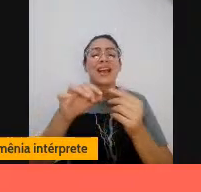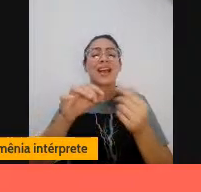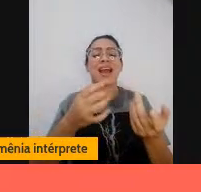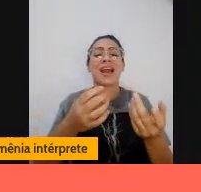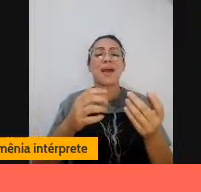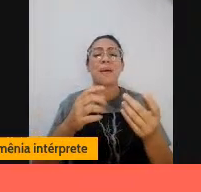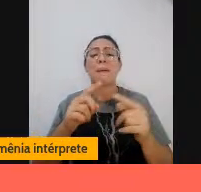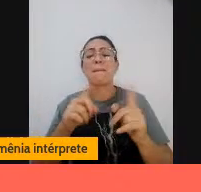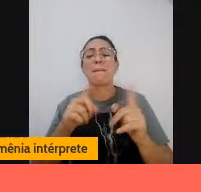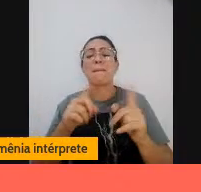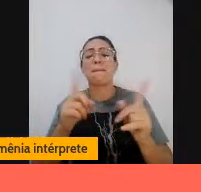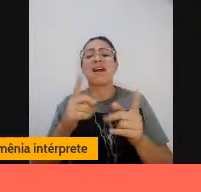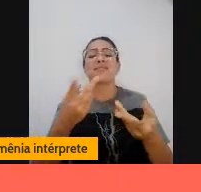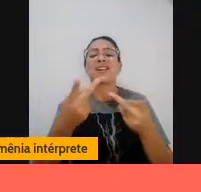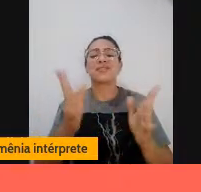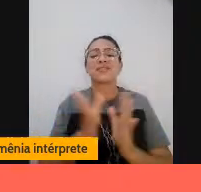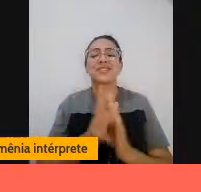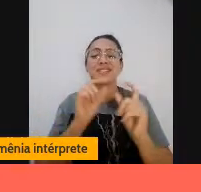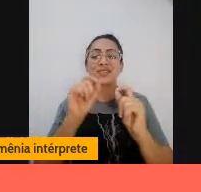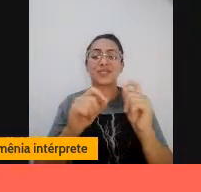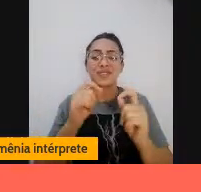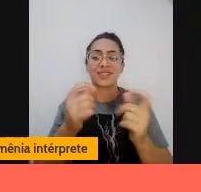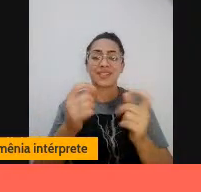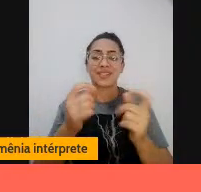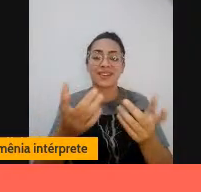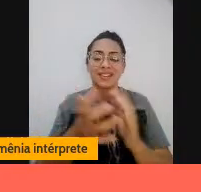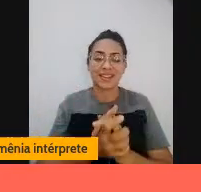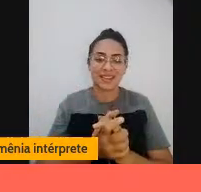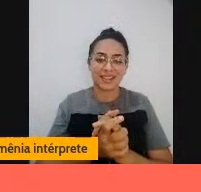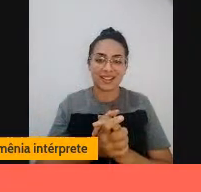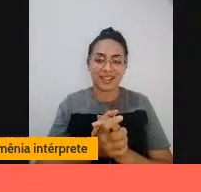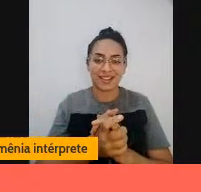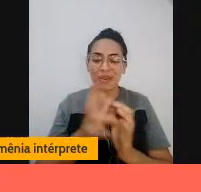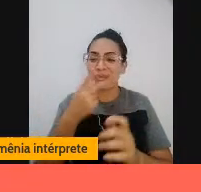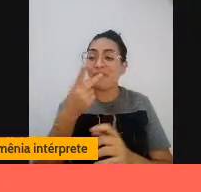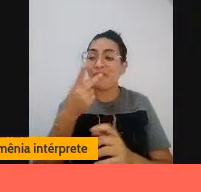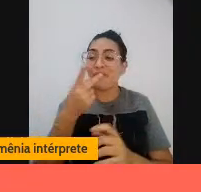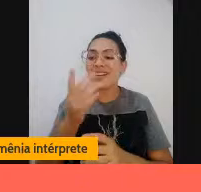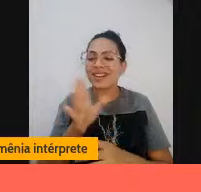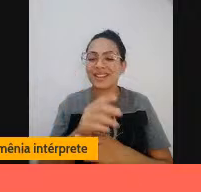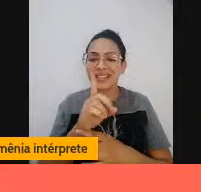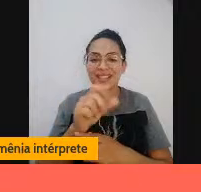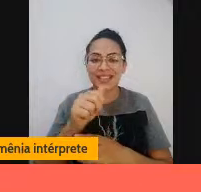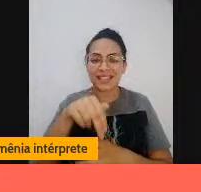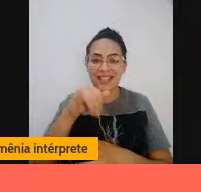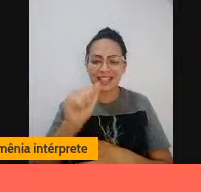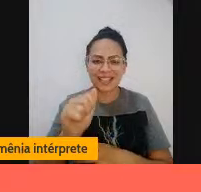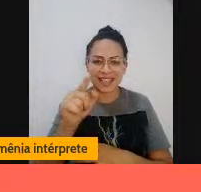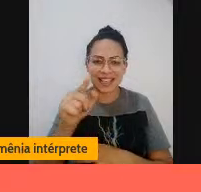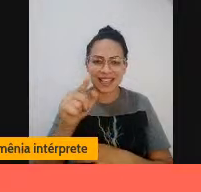DT. Um DT, como foi, Dani? Um DT,